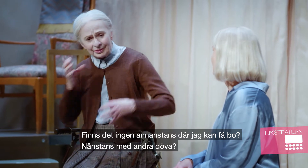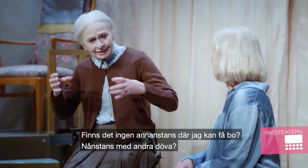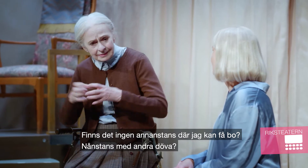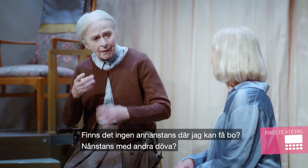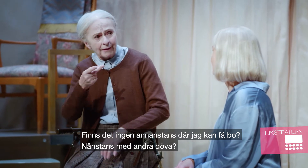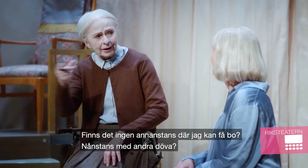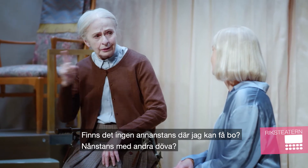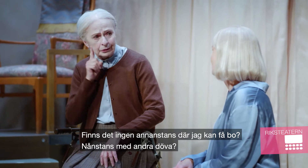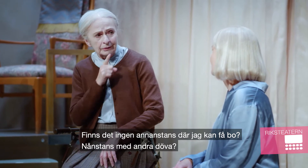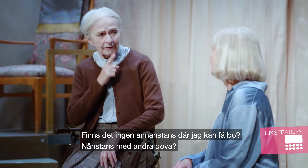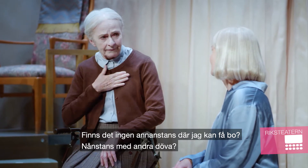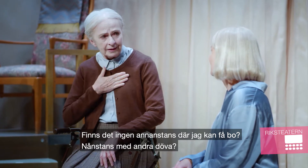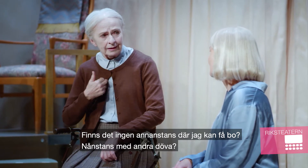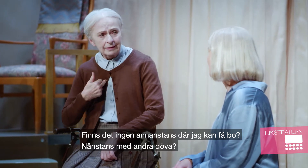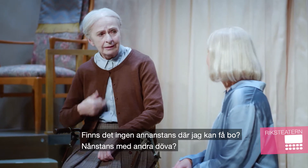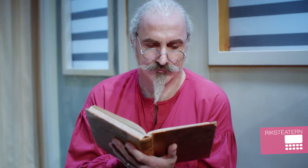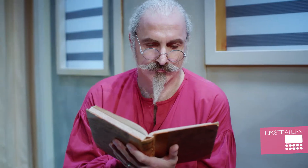va? Det är någonstans med andra döva.